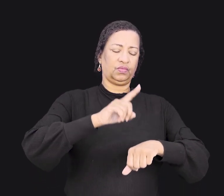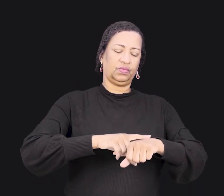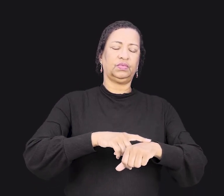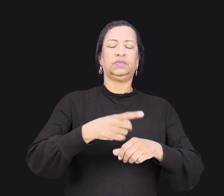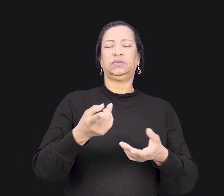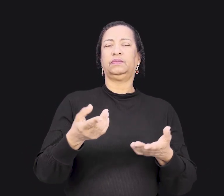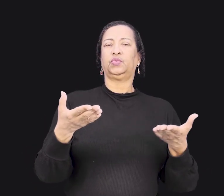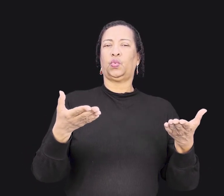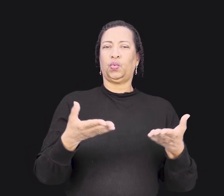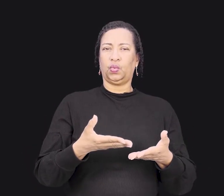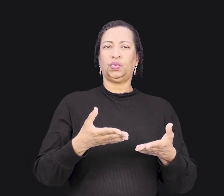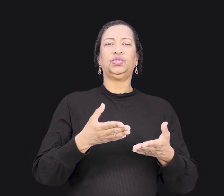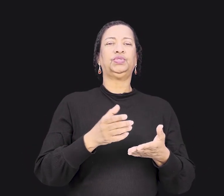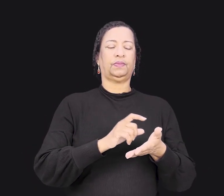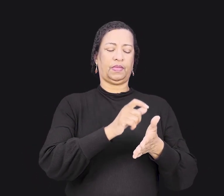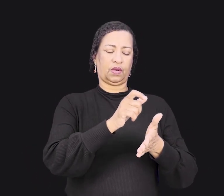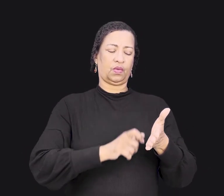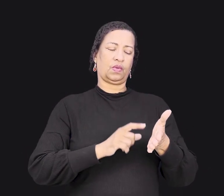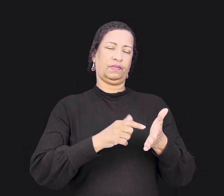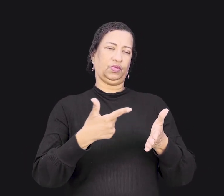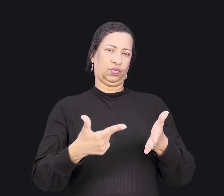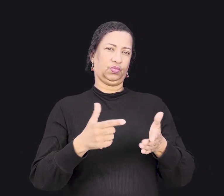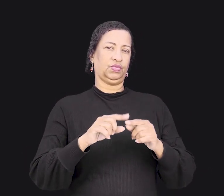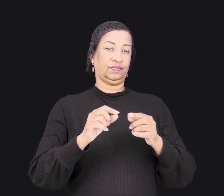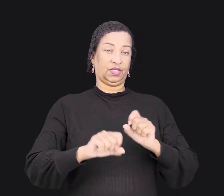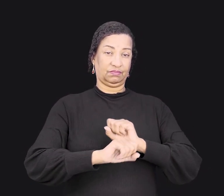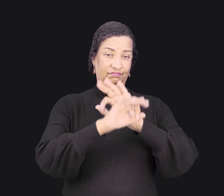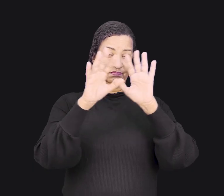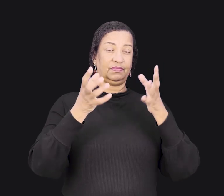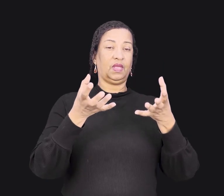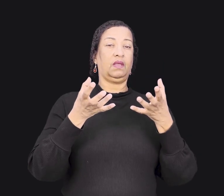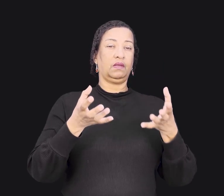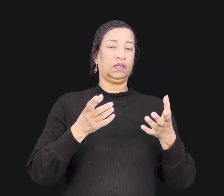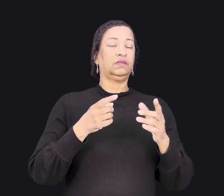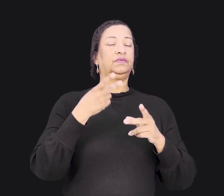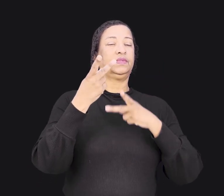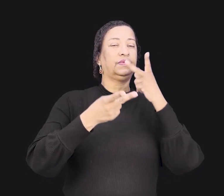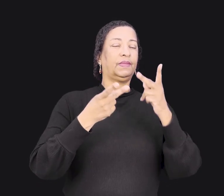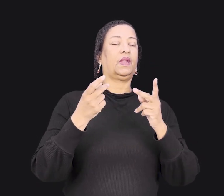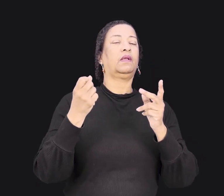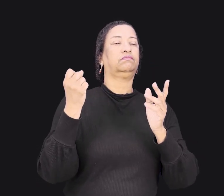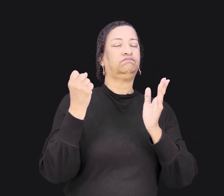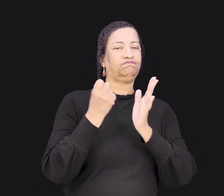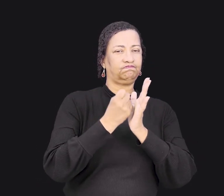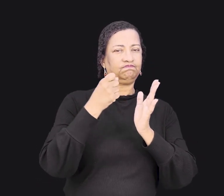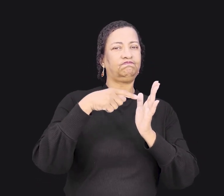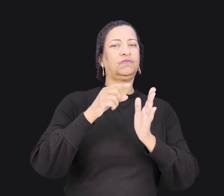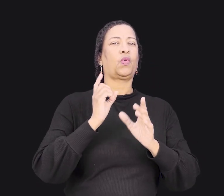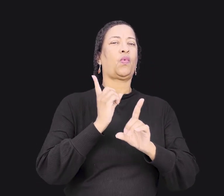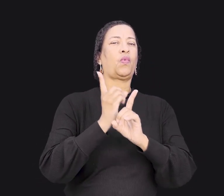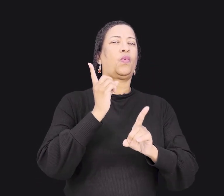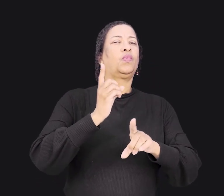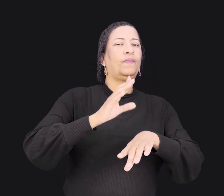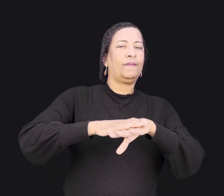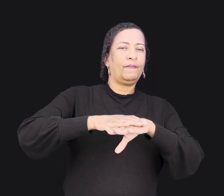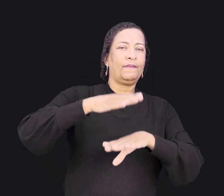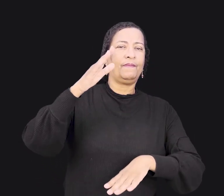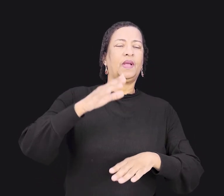capítulo 2, mas eu quero esclarecer que nesta passagem encontramos outros pontos para a nossa bússola da certeza. João fala,